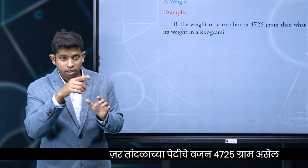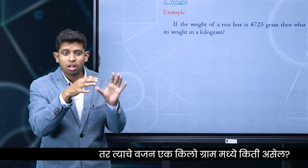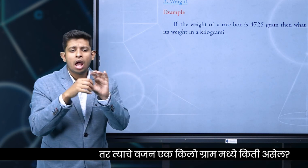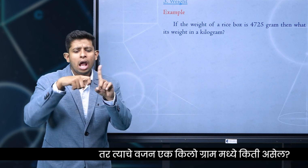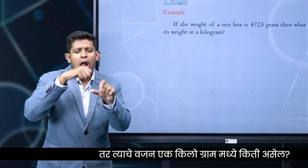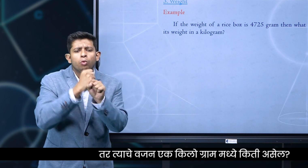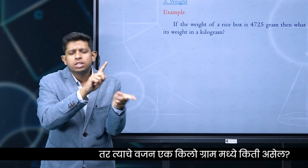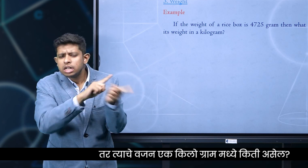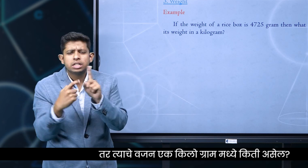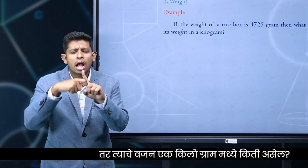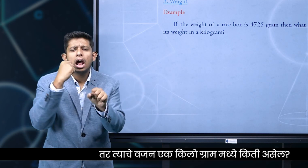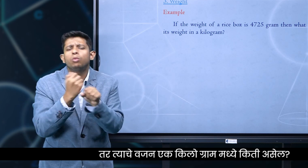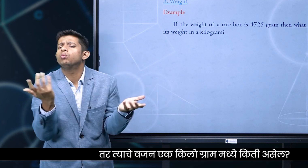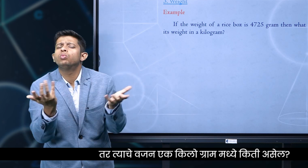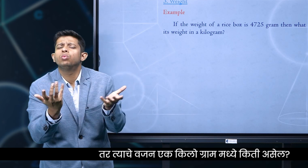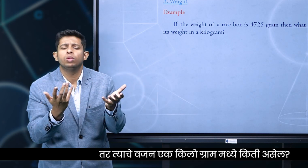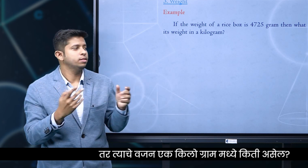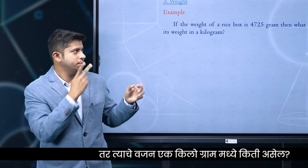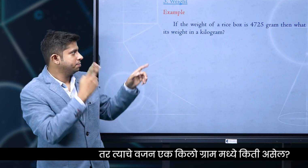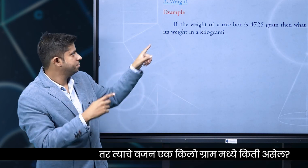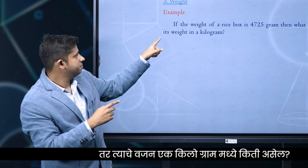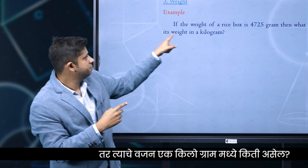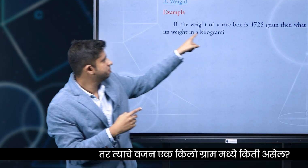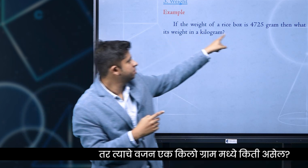तर त्याचे वजन 1 किलोग्राम मध्ये किती असेल?